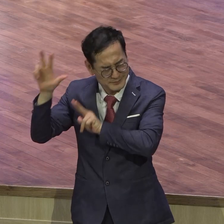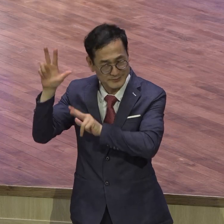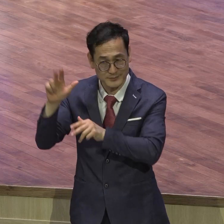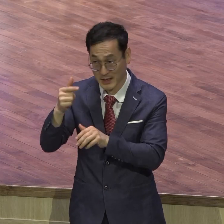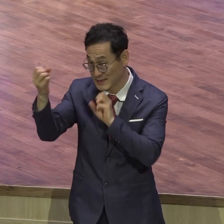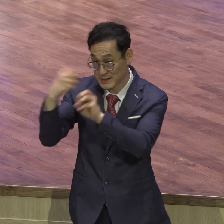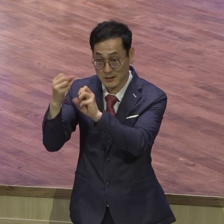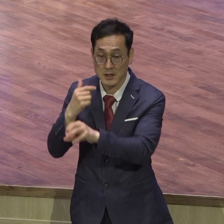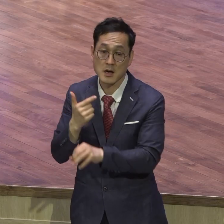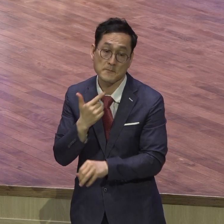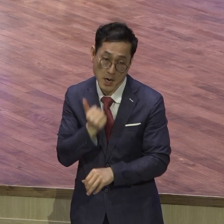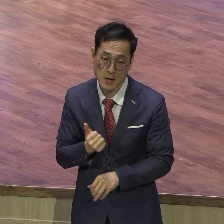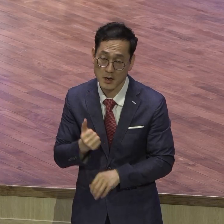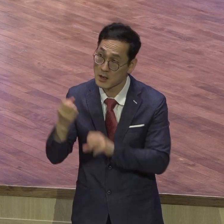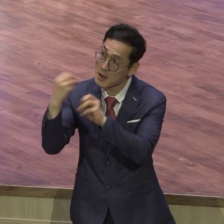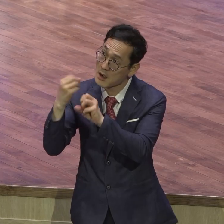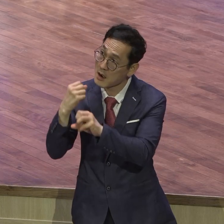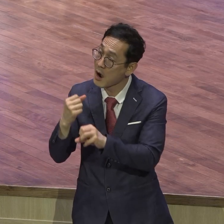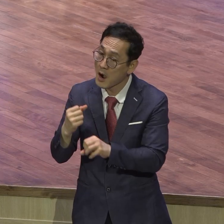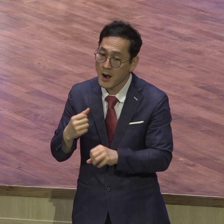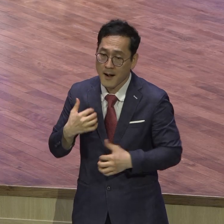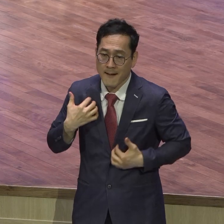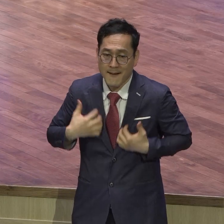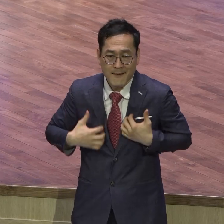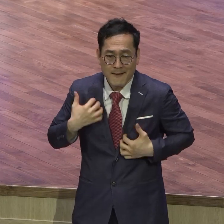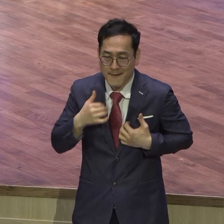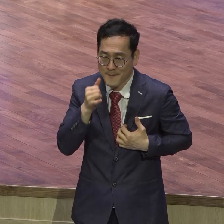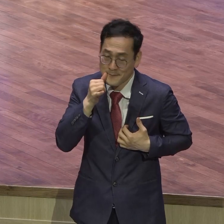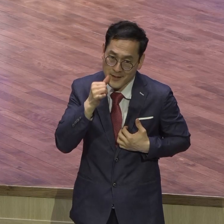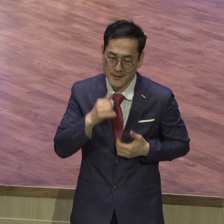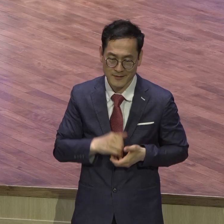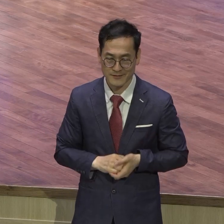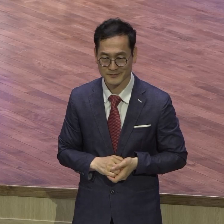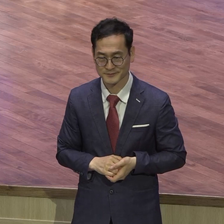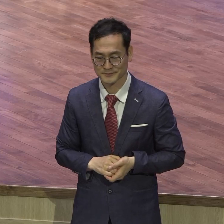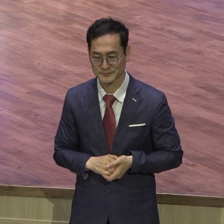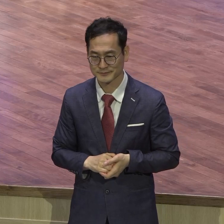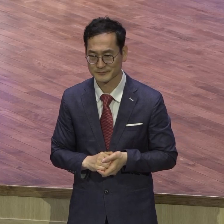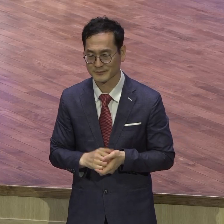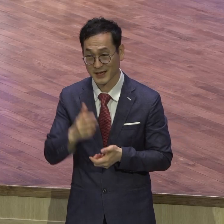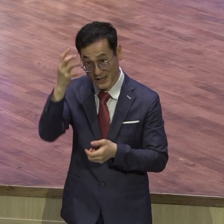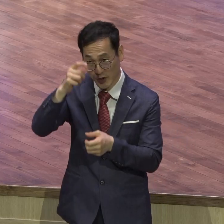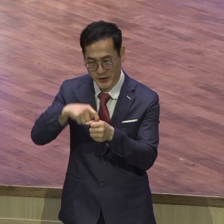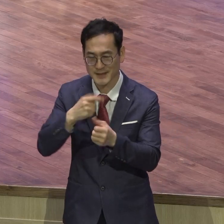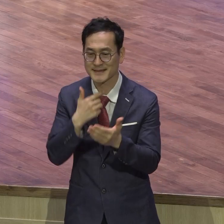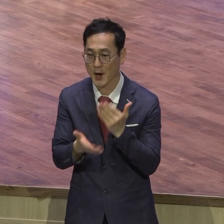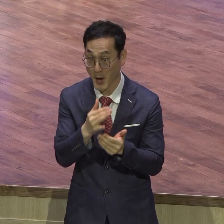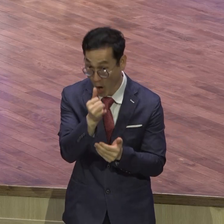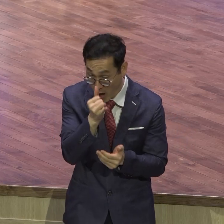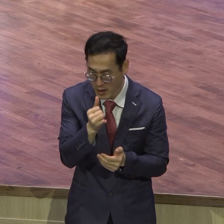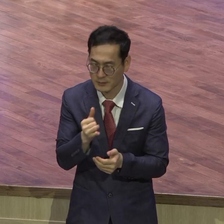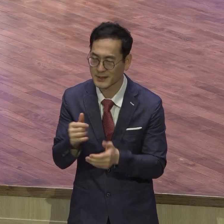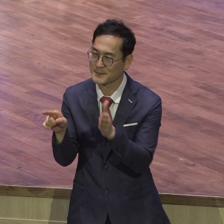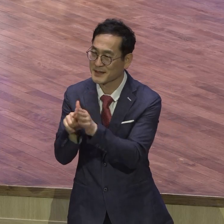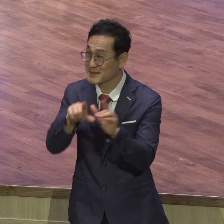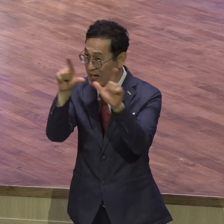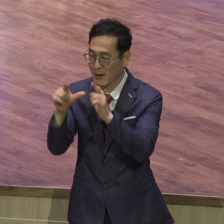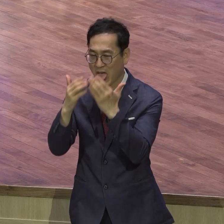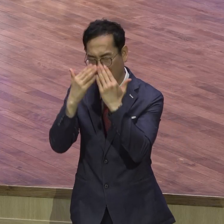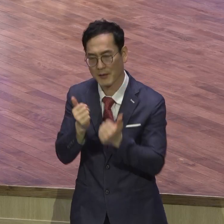체험이 있으니까 사실 영적 체험이 있는 삶은 신앙생활이 지루하지 않습니다